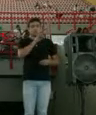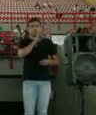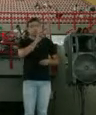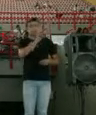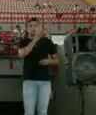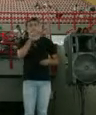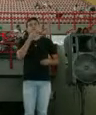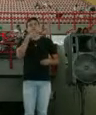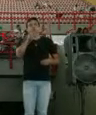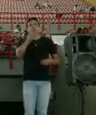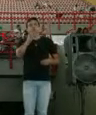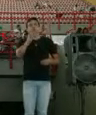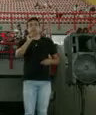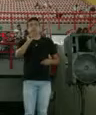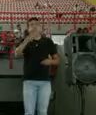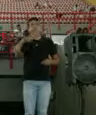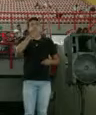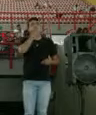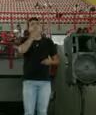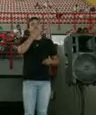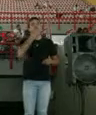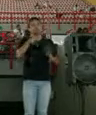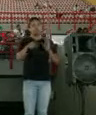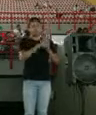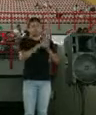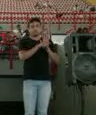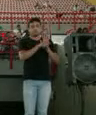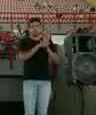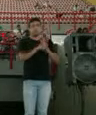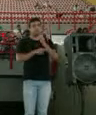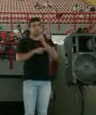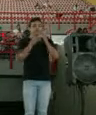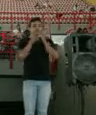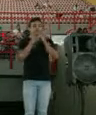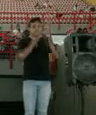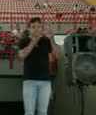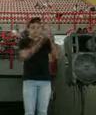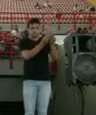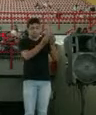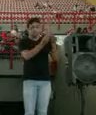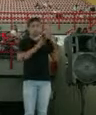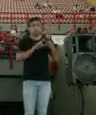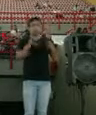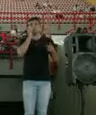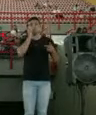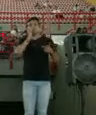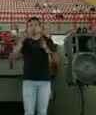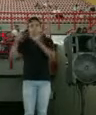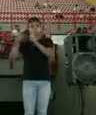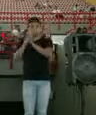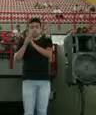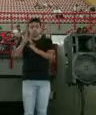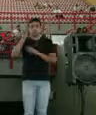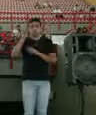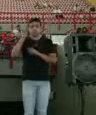no começo da aula de hoje, quem é a gônada masculina? Testículo. Quem é a gônada